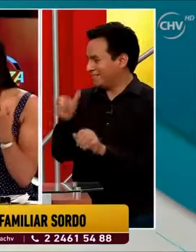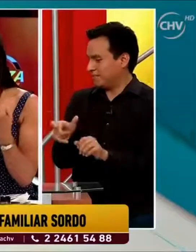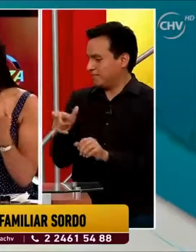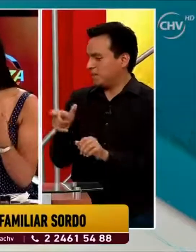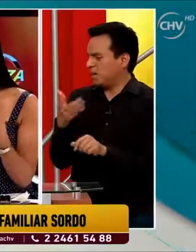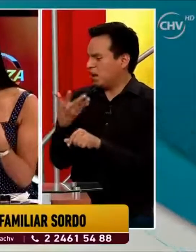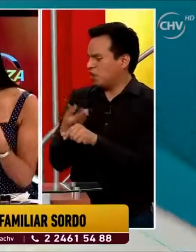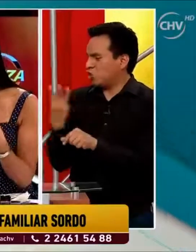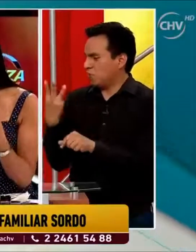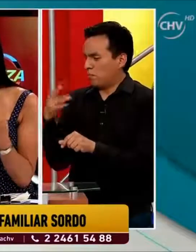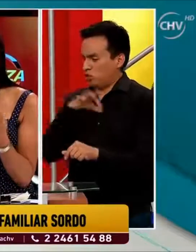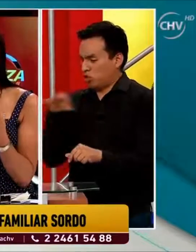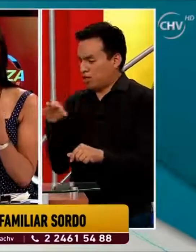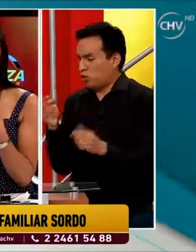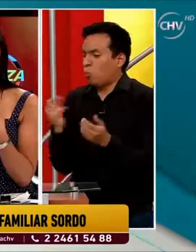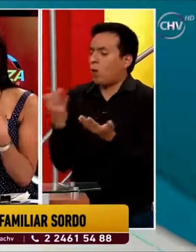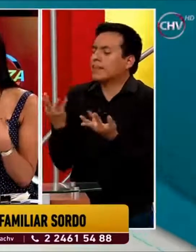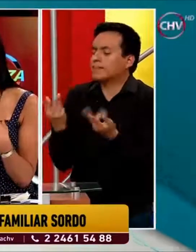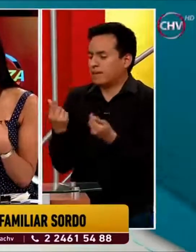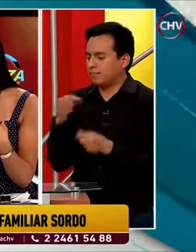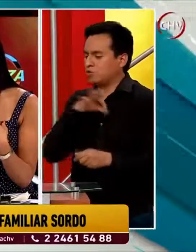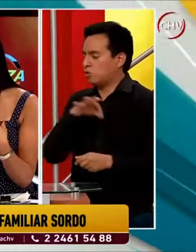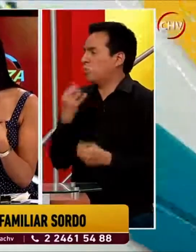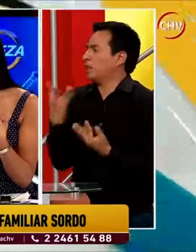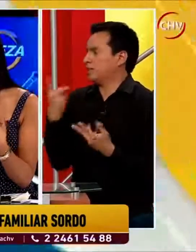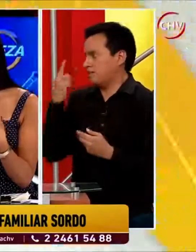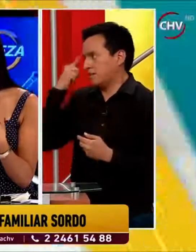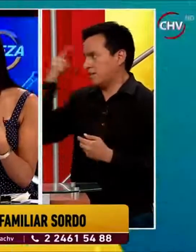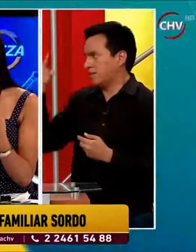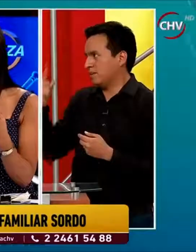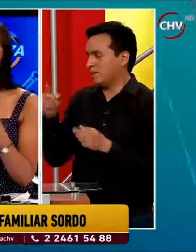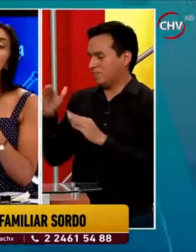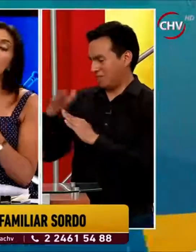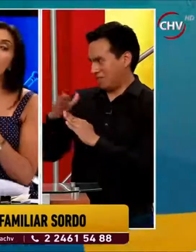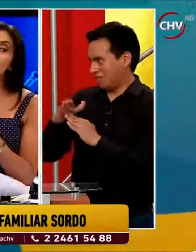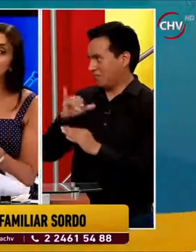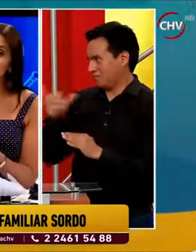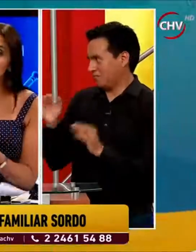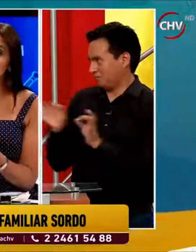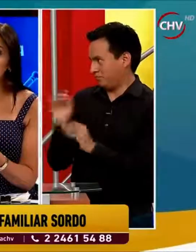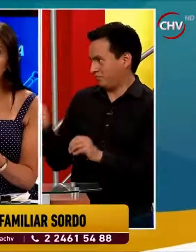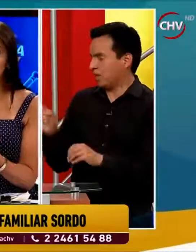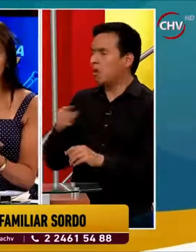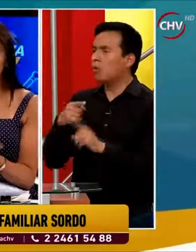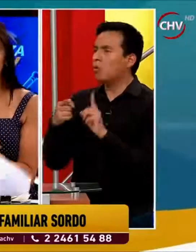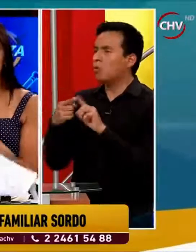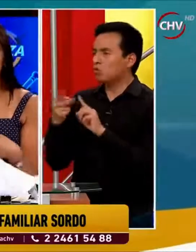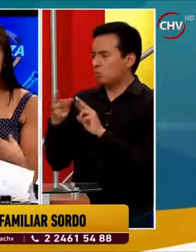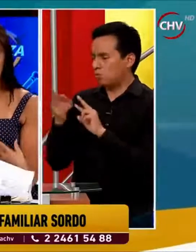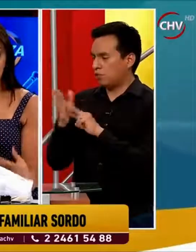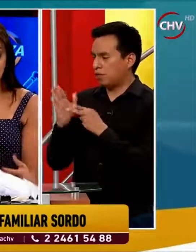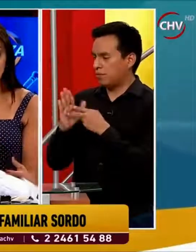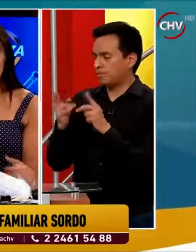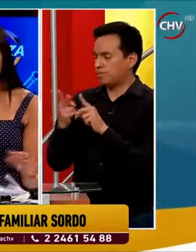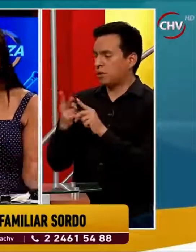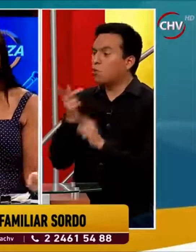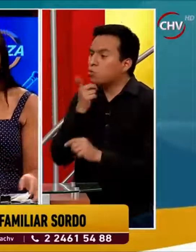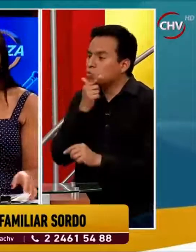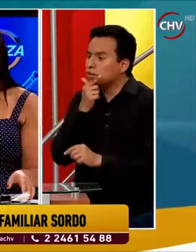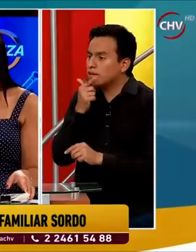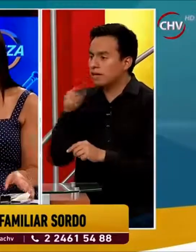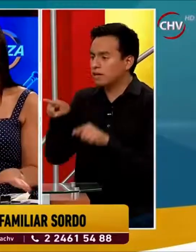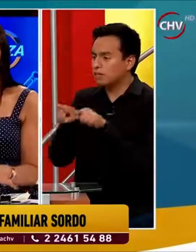dos pensiones o si existe una sola pensión. Es un trámite pendiente. El otro problema que tenemos, o la otra duda que tiene su hermano,